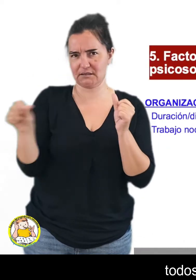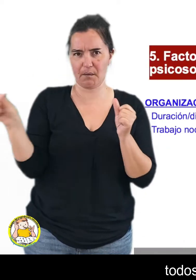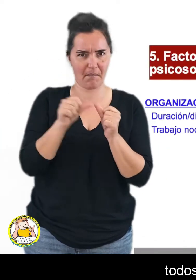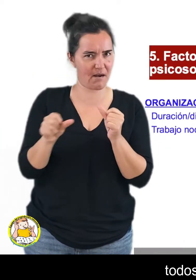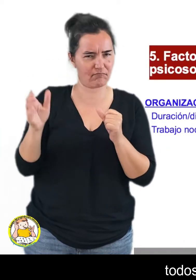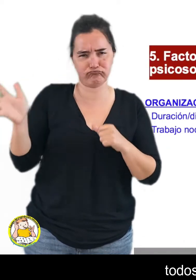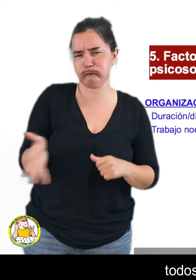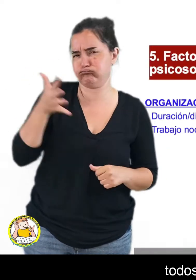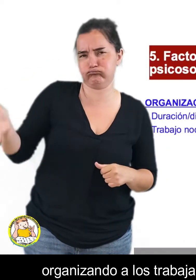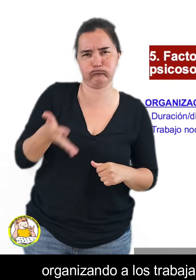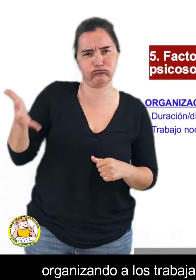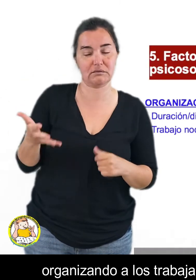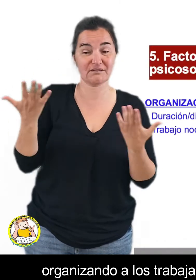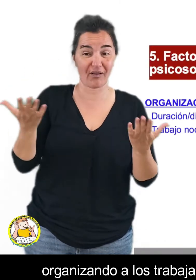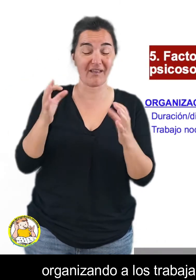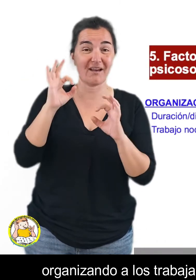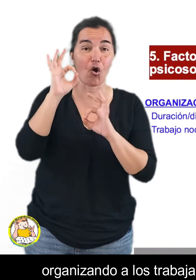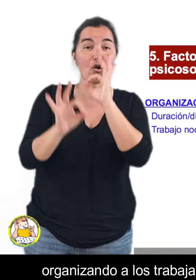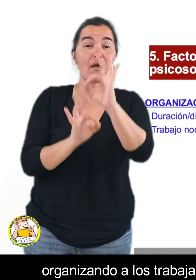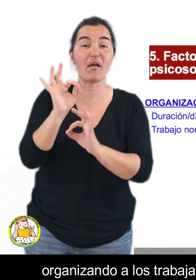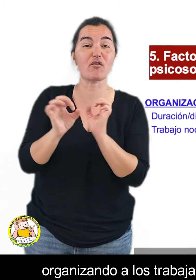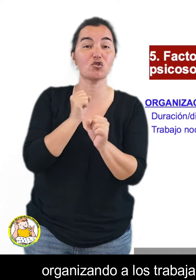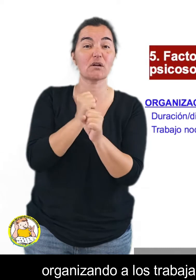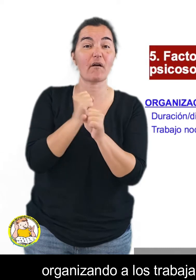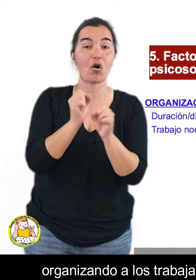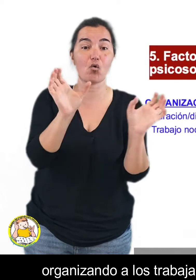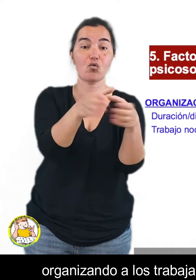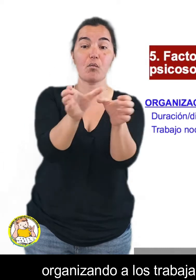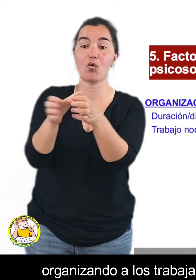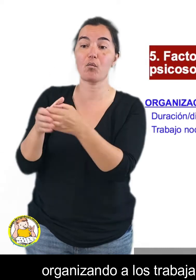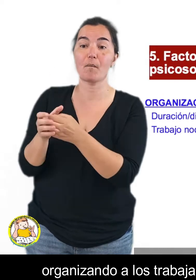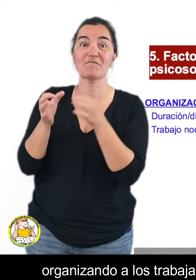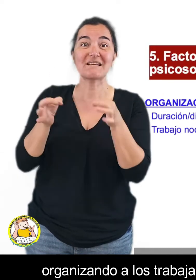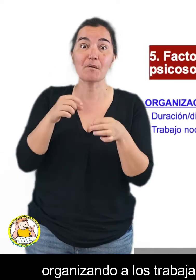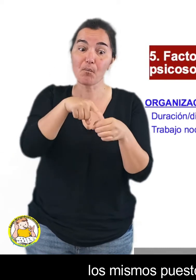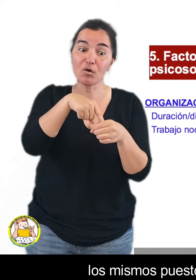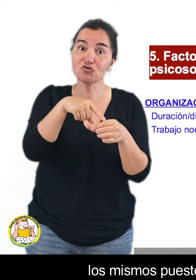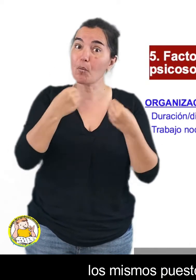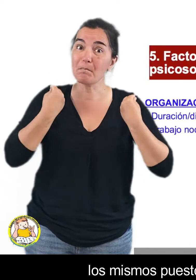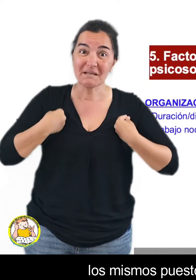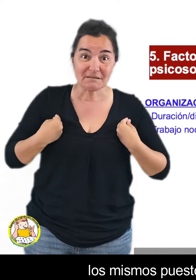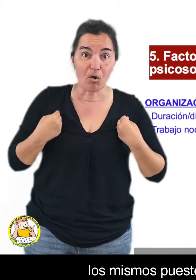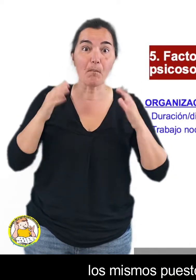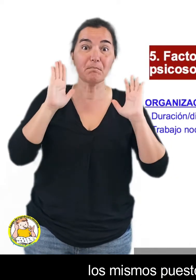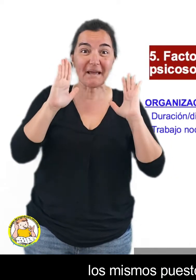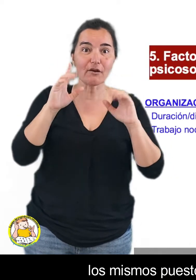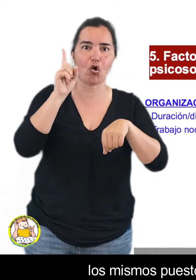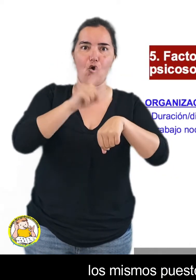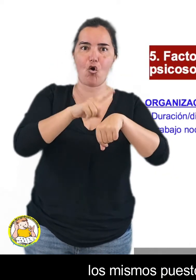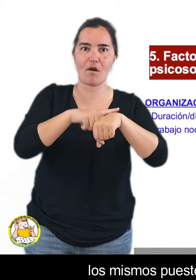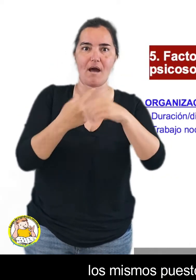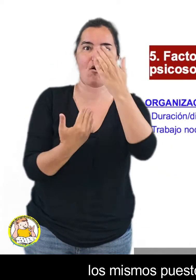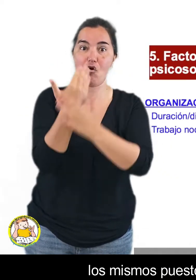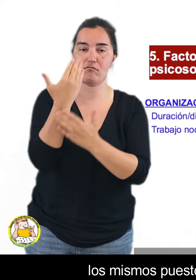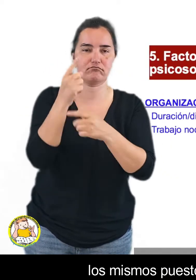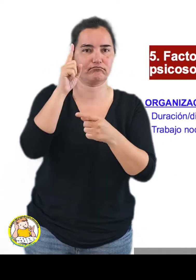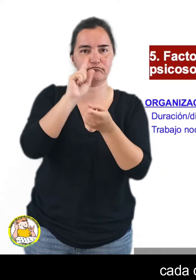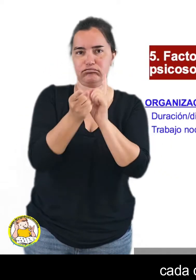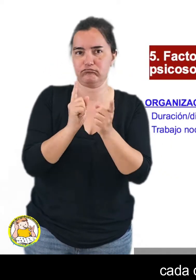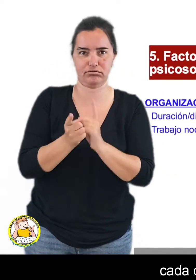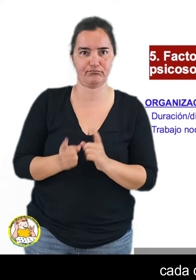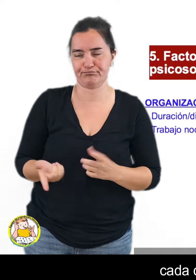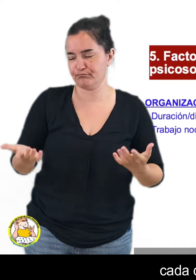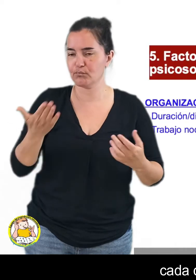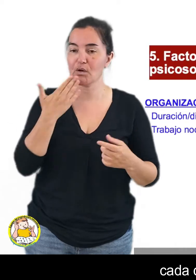todos los días de la semana, organizando a los trabajadores de forma que sucesivamente ocupan los mismos puestos de trabajo, cambiando su